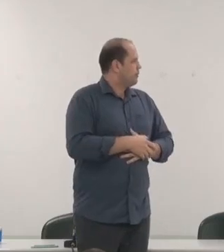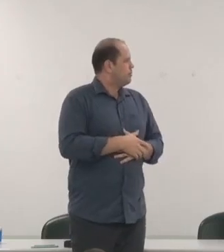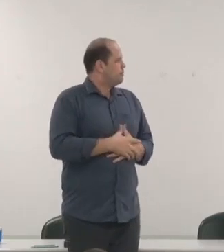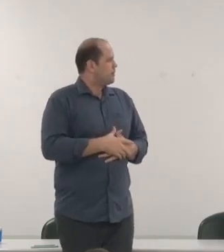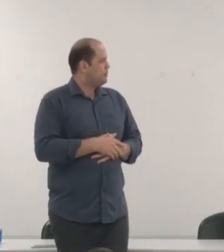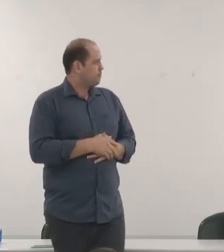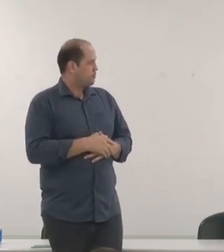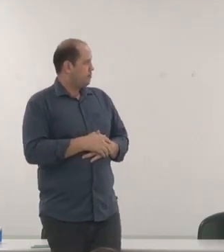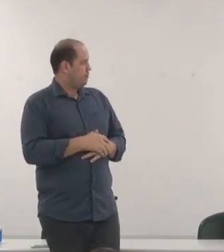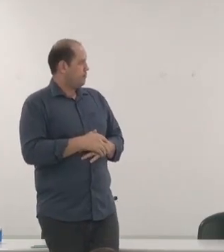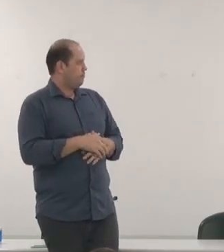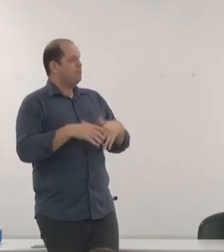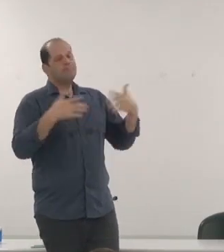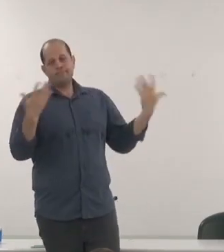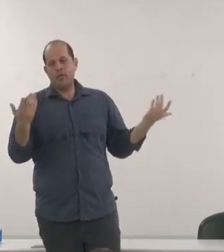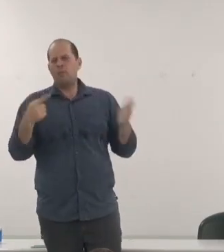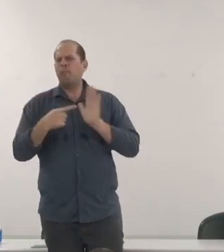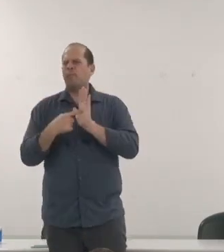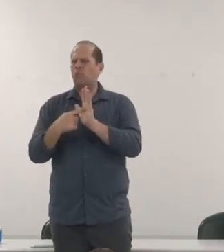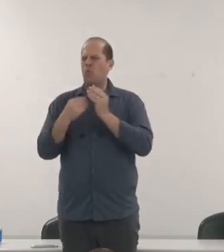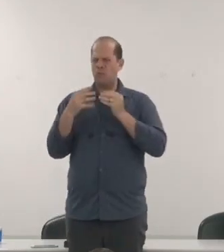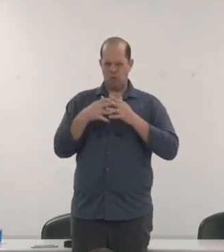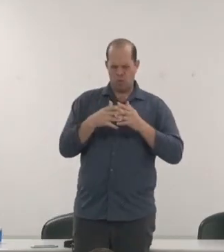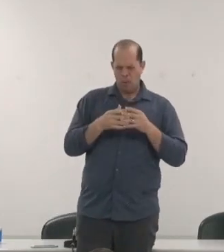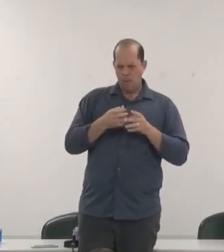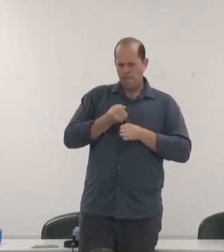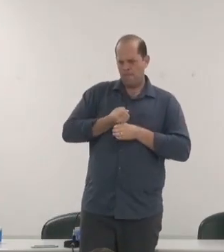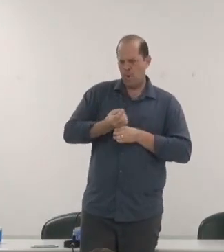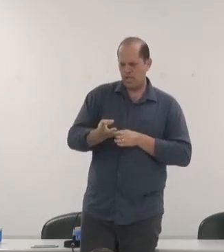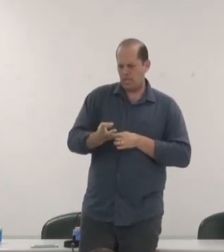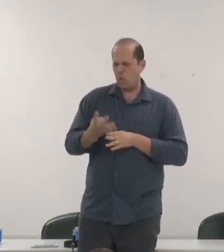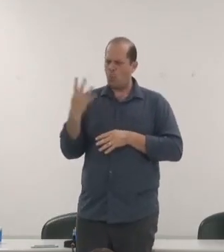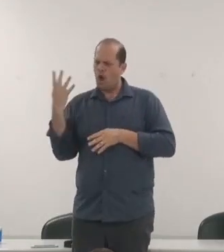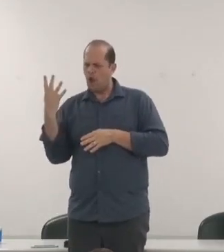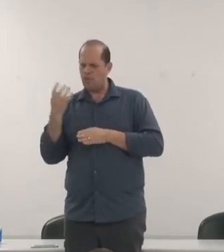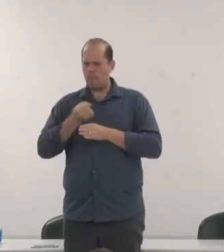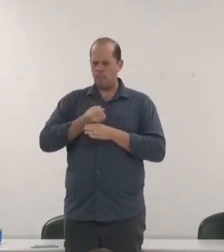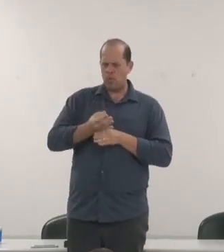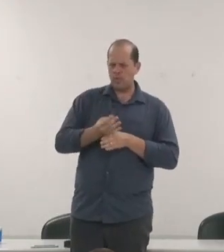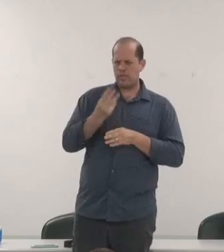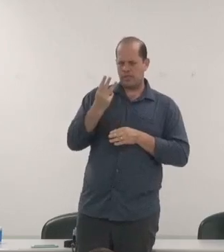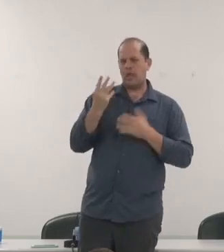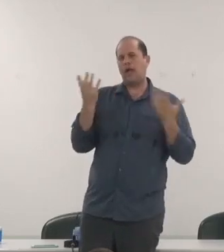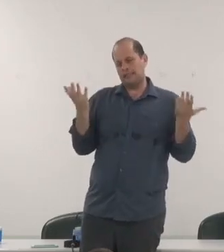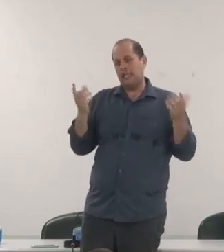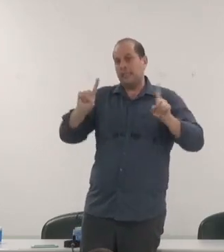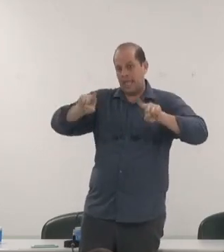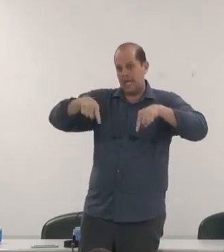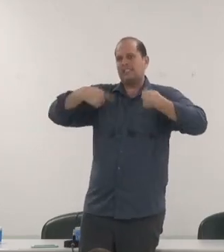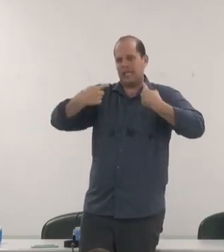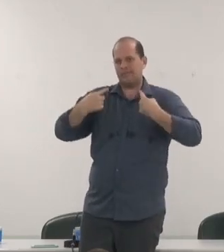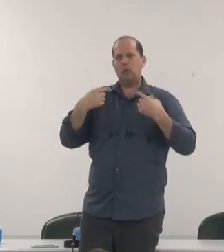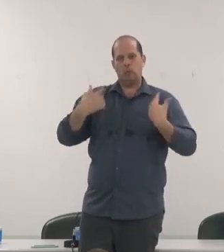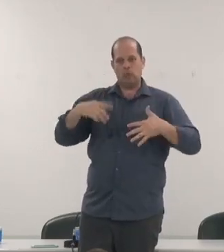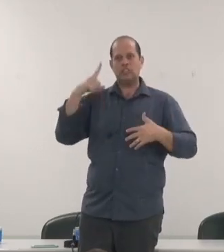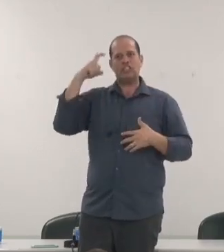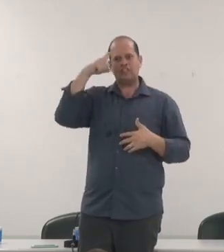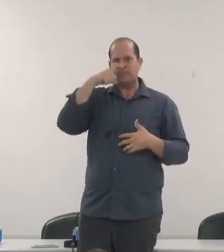Eu vou mostrar de forma mais detalhada cada um desses processos. Então, a gente vai trabalhar aqui, foi um desafio